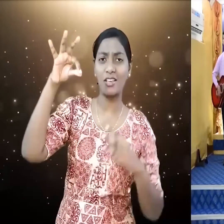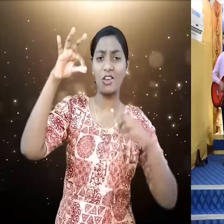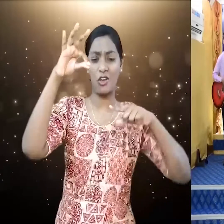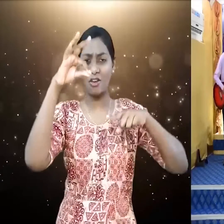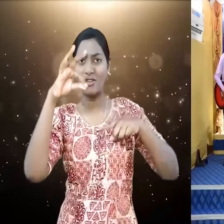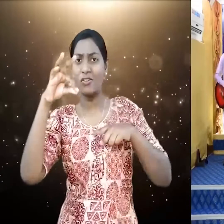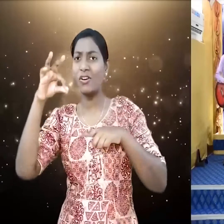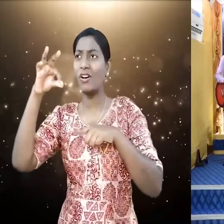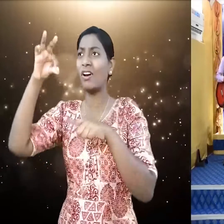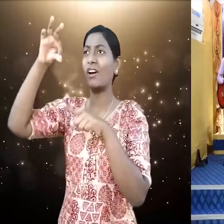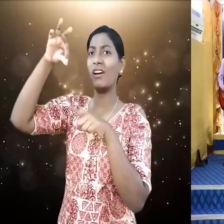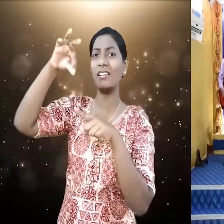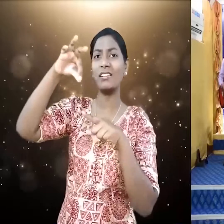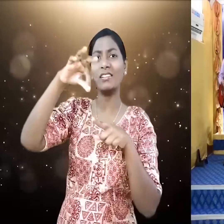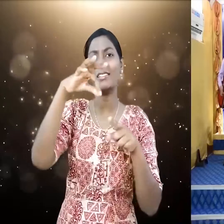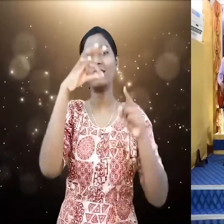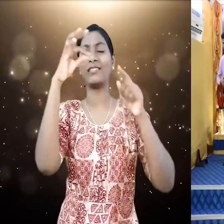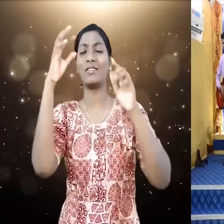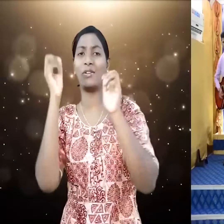से